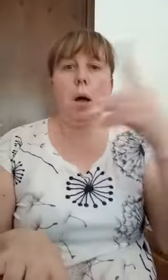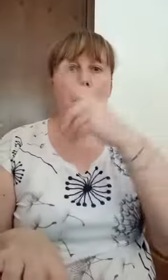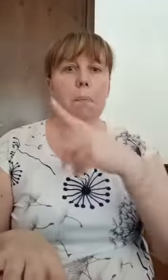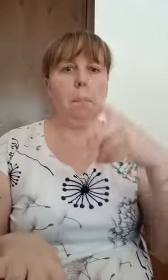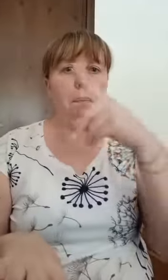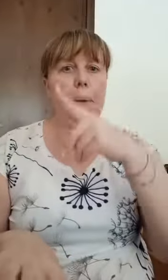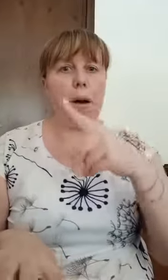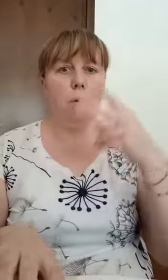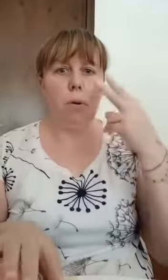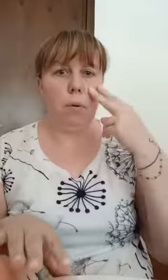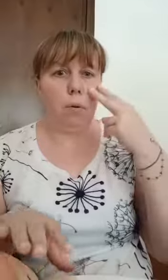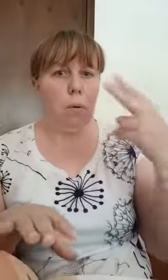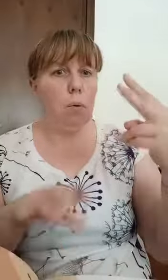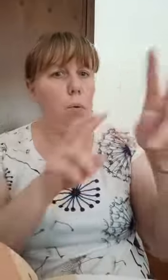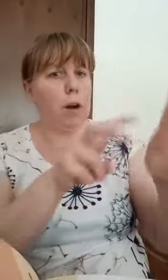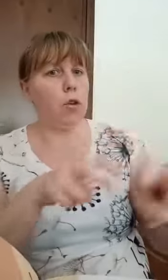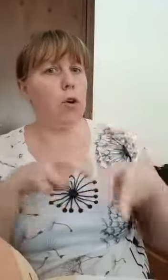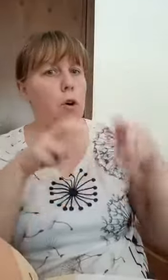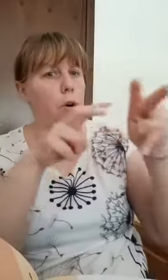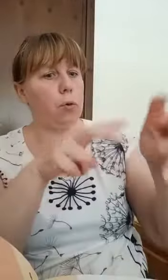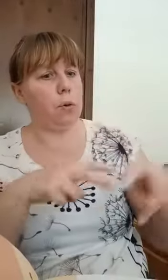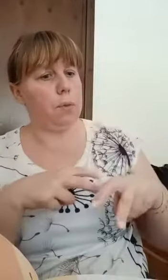paolo guardo l'orto